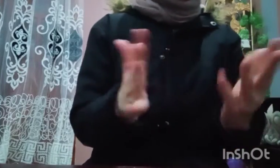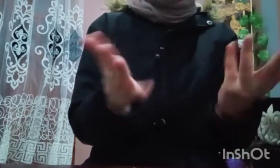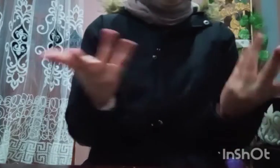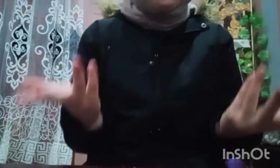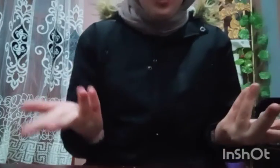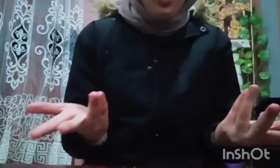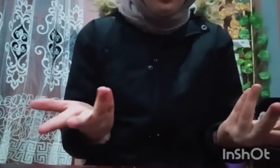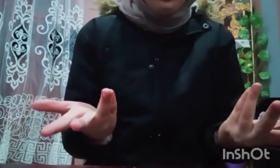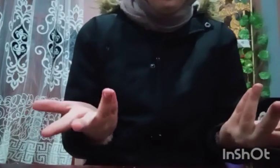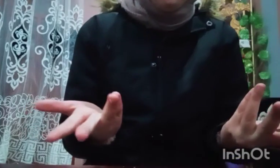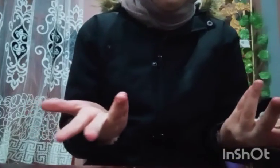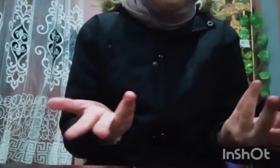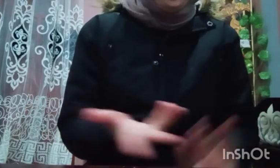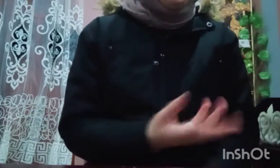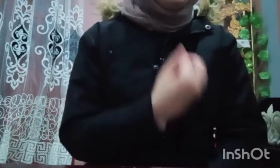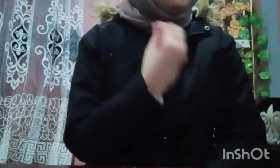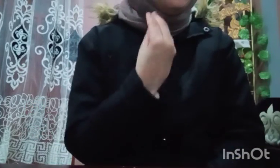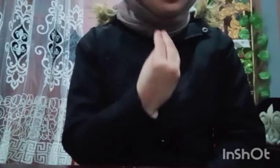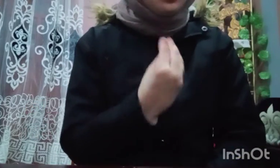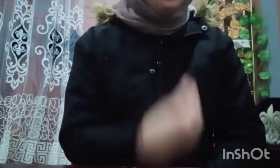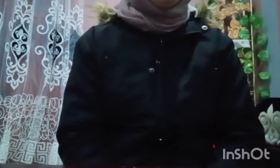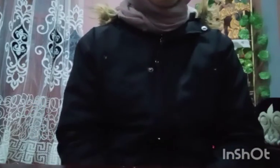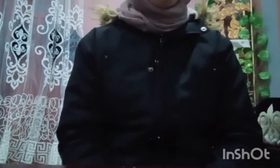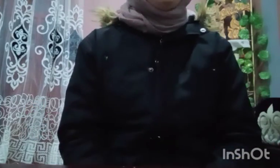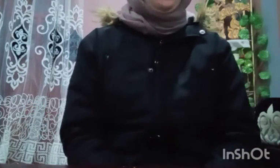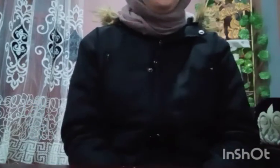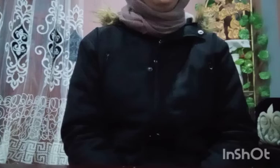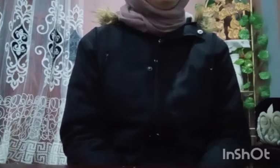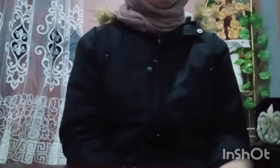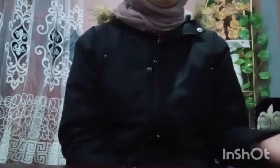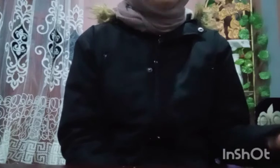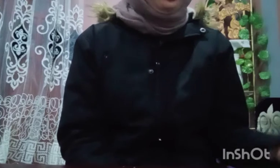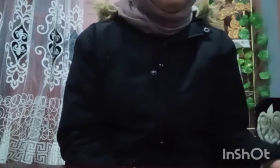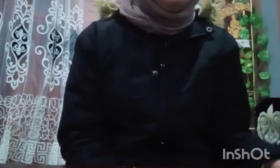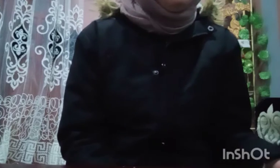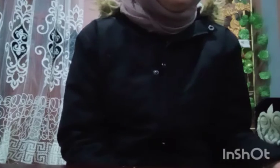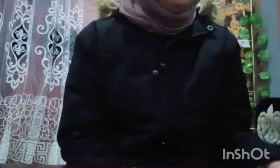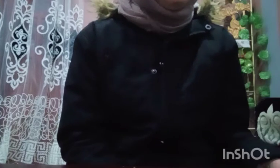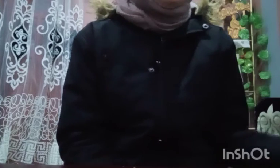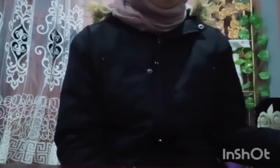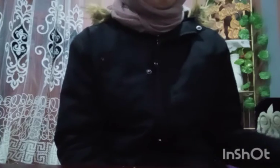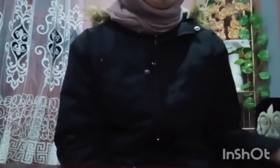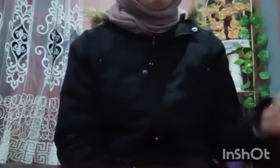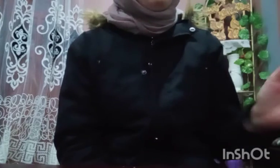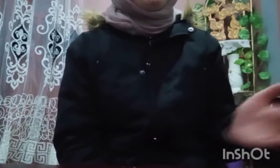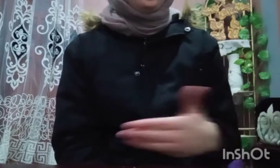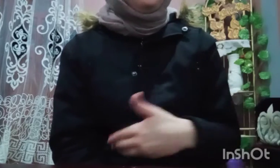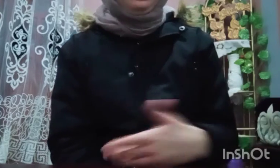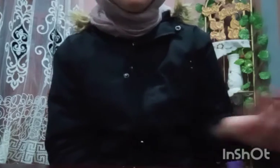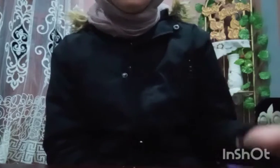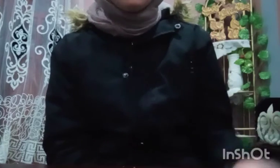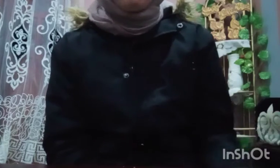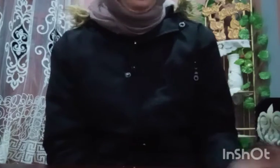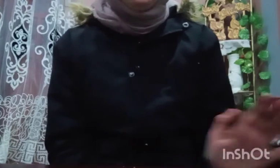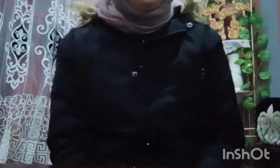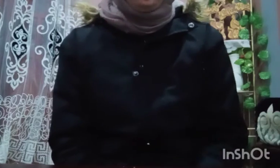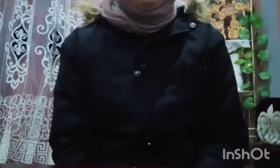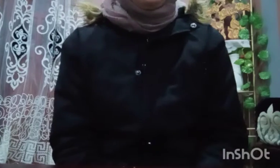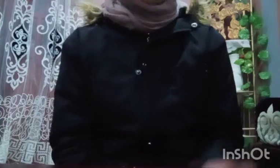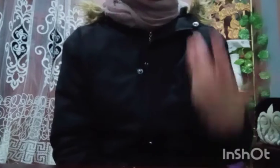انا؟ والله صدقا كنت اقول لهم عادي، انا شخص عادي نورمال، المشاكل هذه عند الناس كل عادي جدا، ربي رب